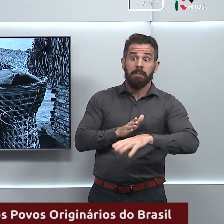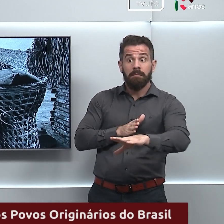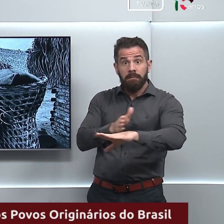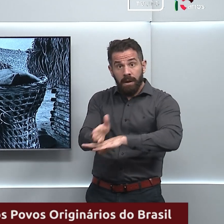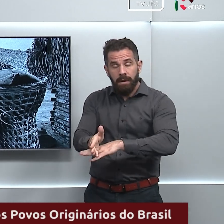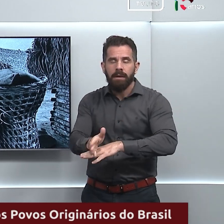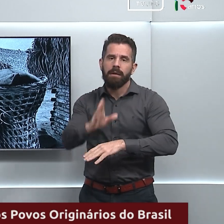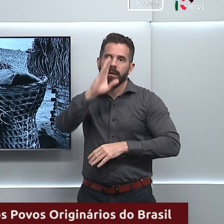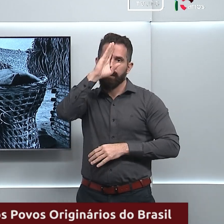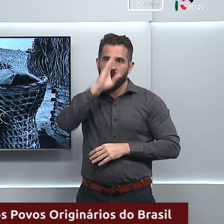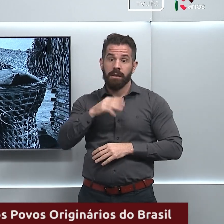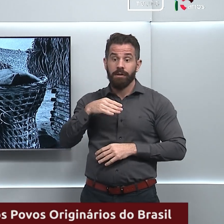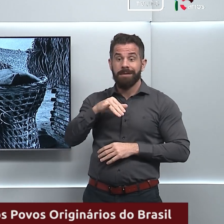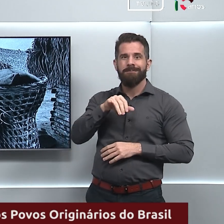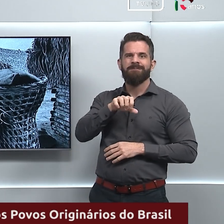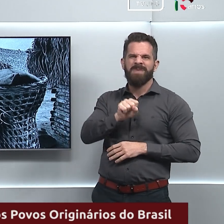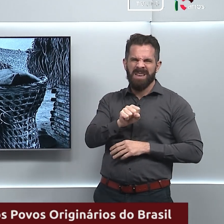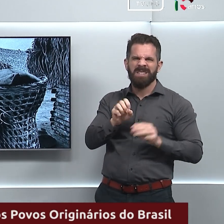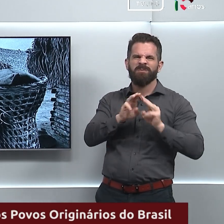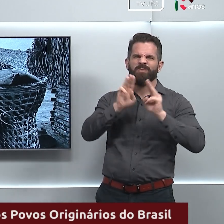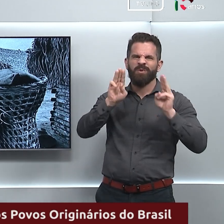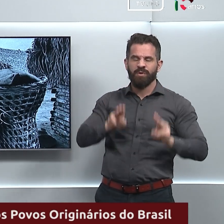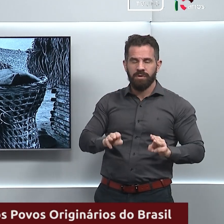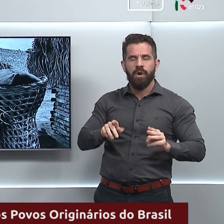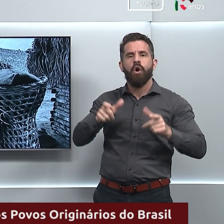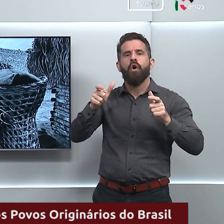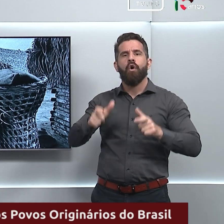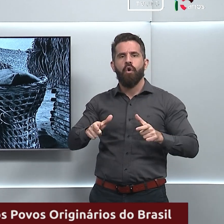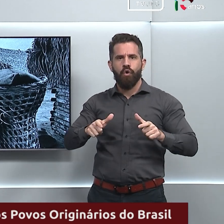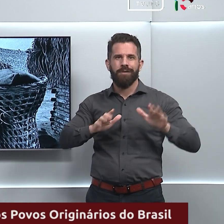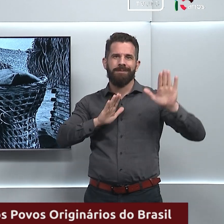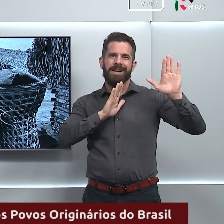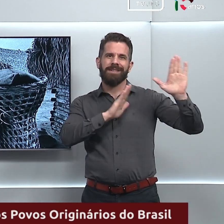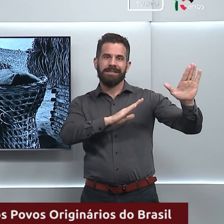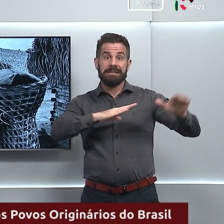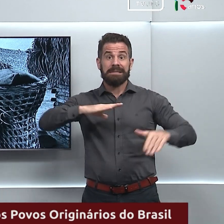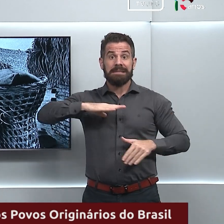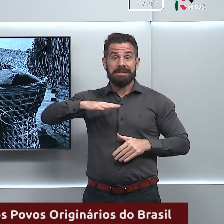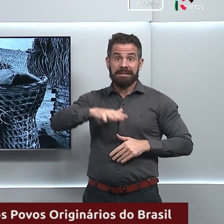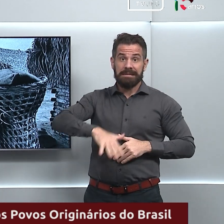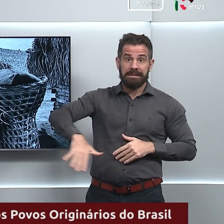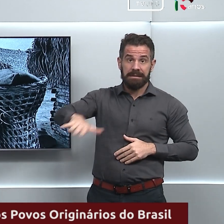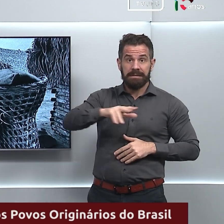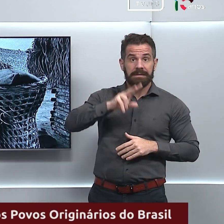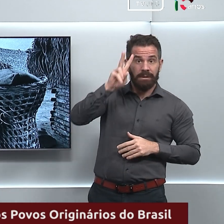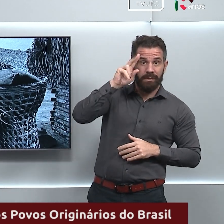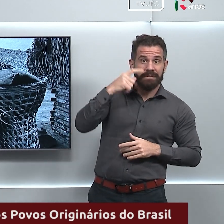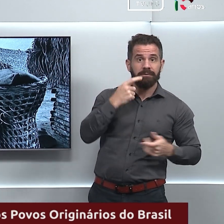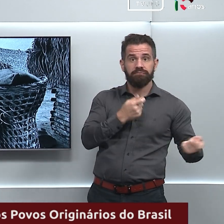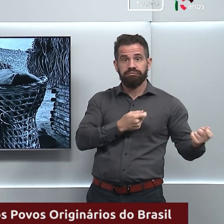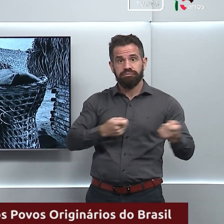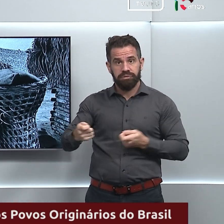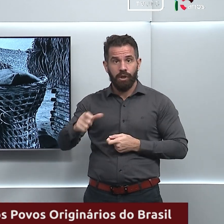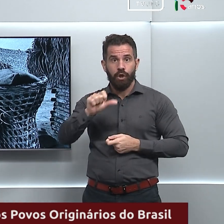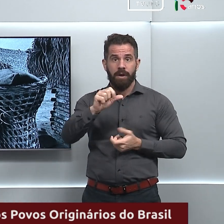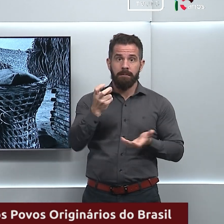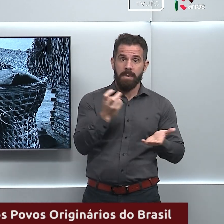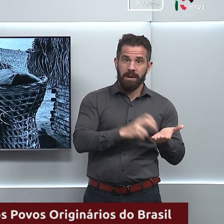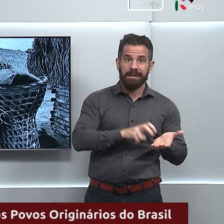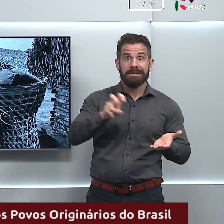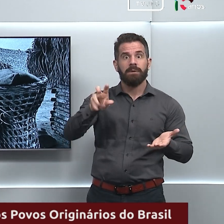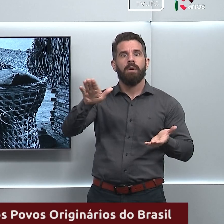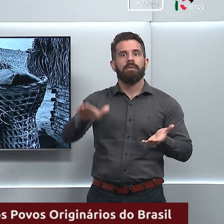gratuita. E o MIS funciona lá na Praça Cívica, de segunda a sexta-feira, das 9 horas da manhã às 5 horas da